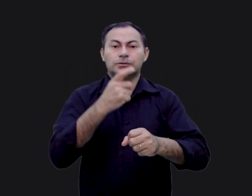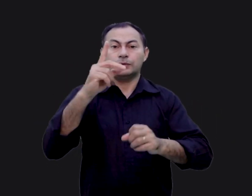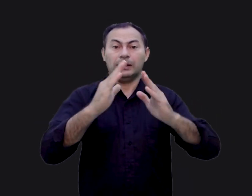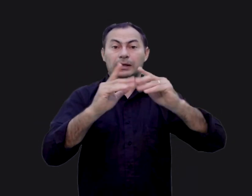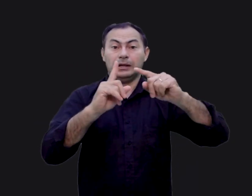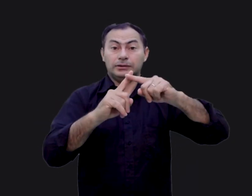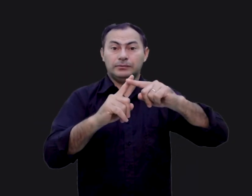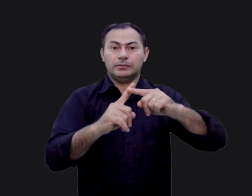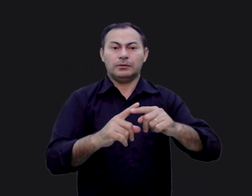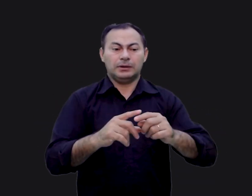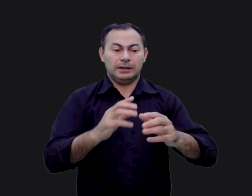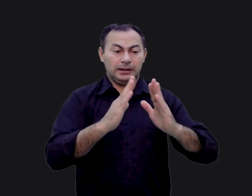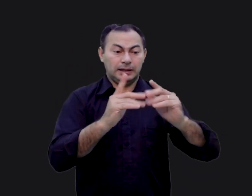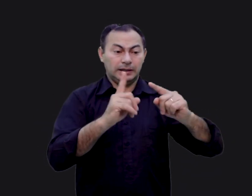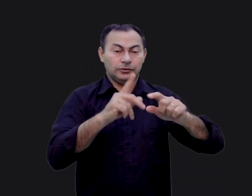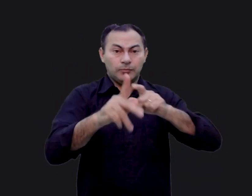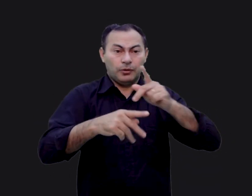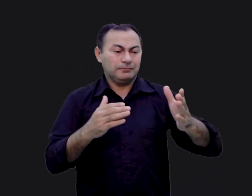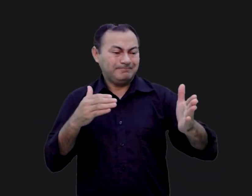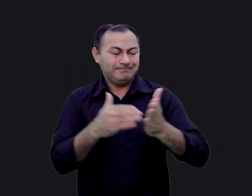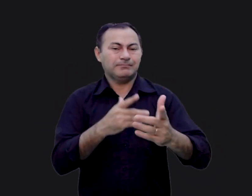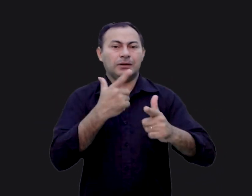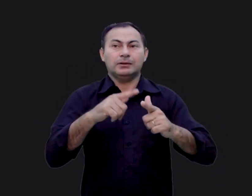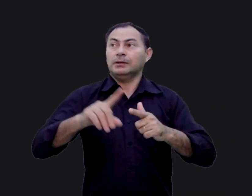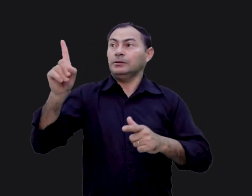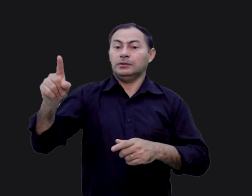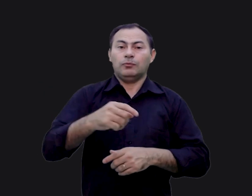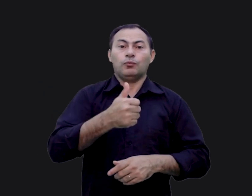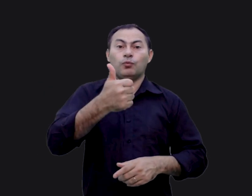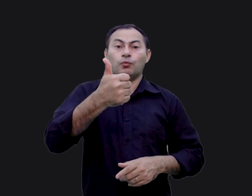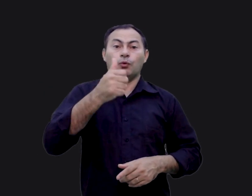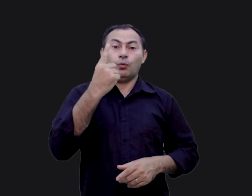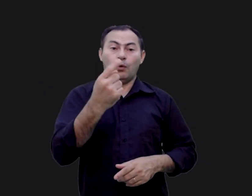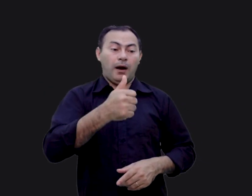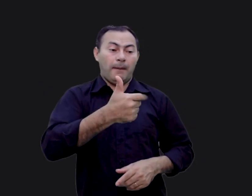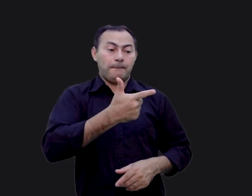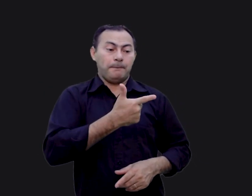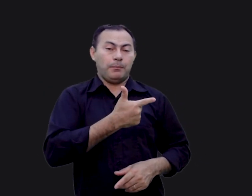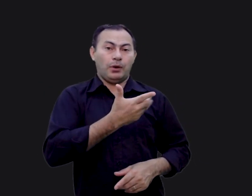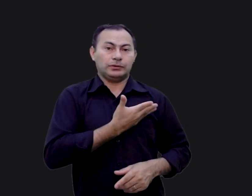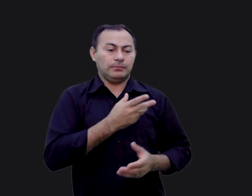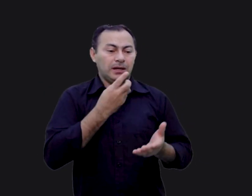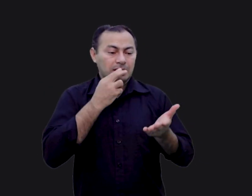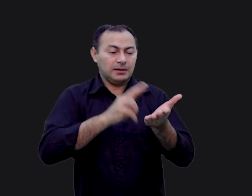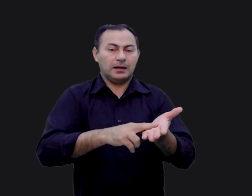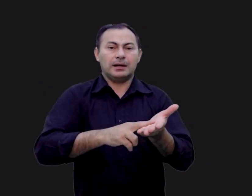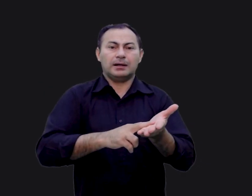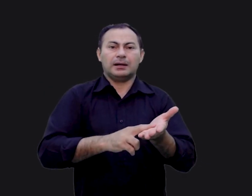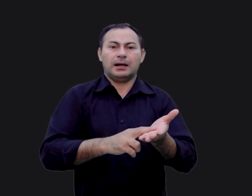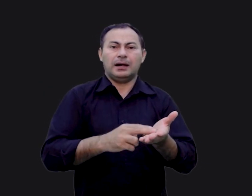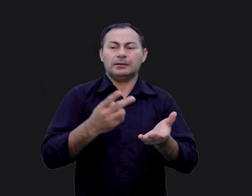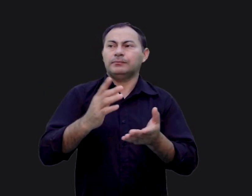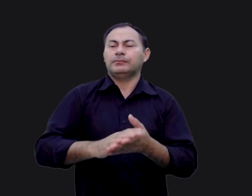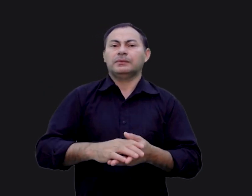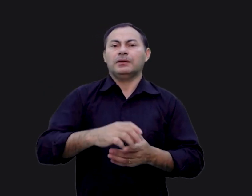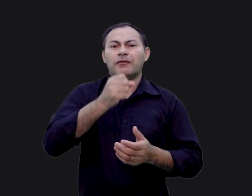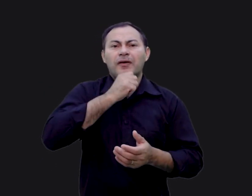construindo sua igreja. Quando a igreja enfrentava um obstáculo, Deus levantava um apóstolo para escrever uma epístola. No Velho Testamento, Deus